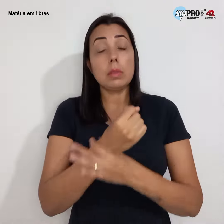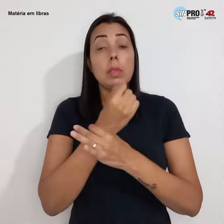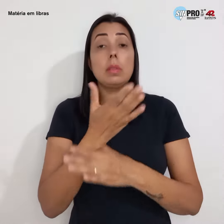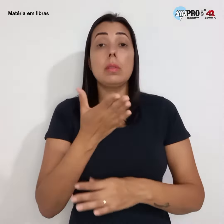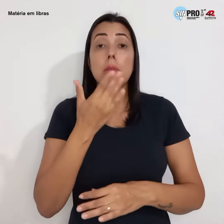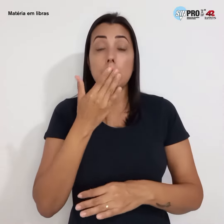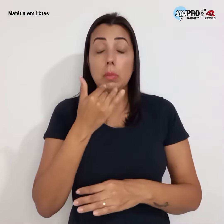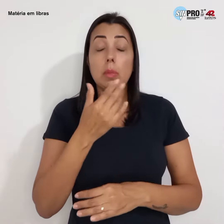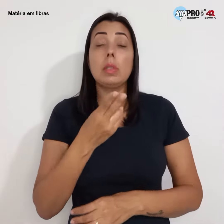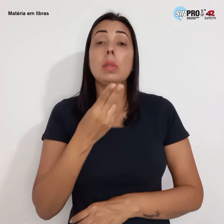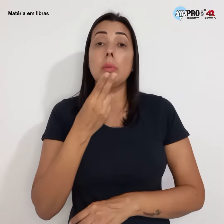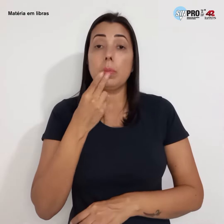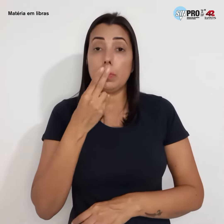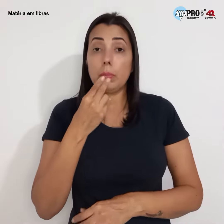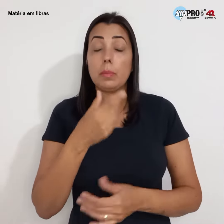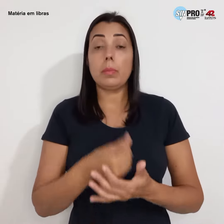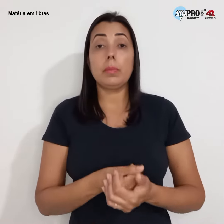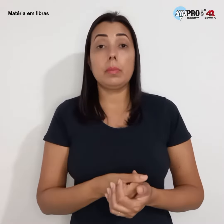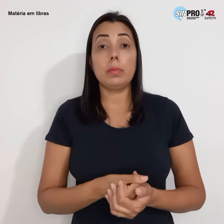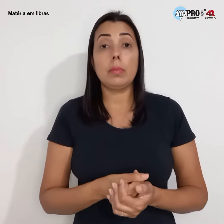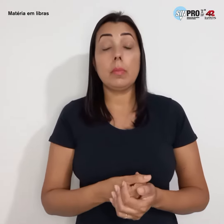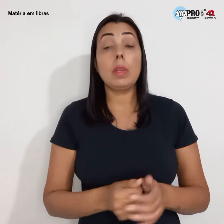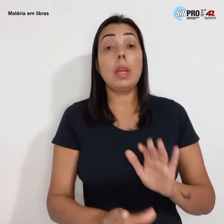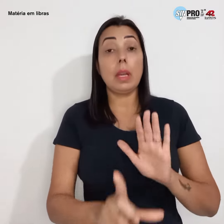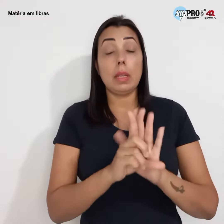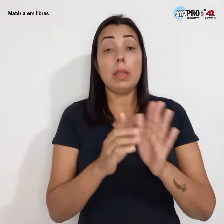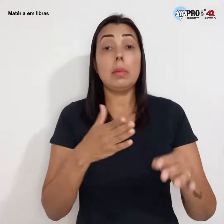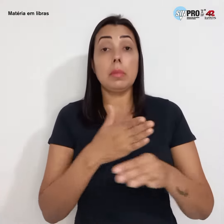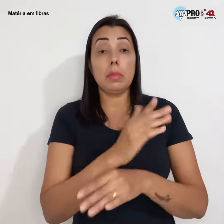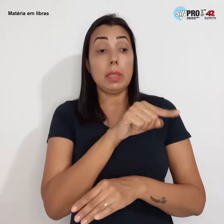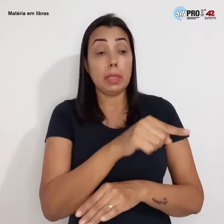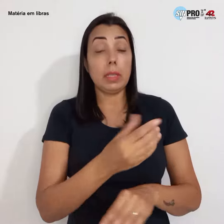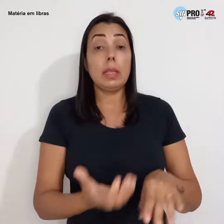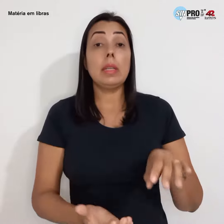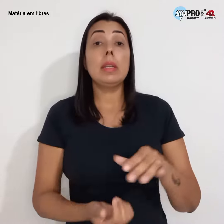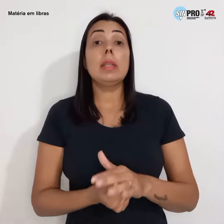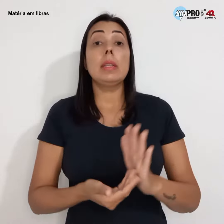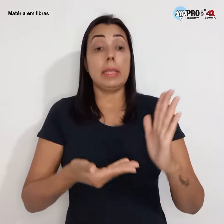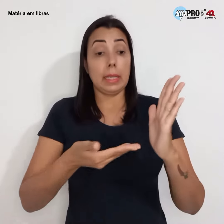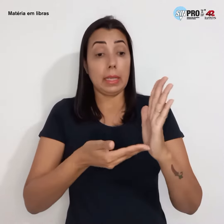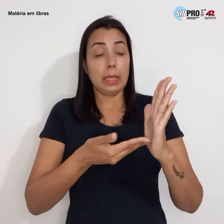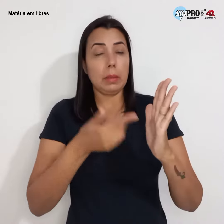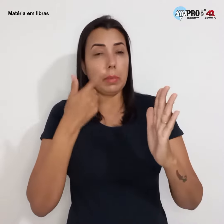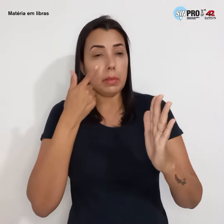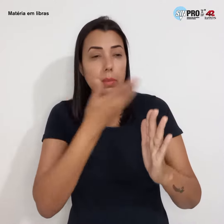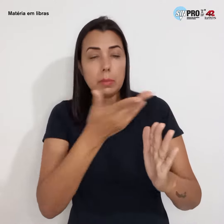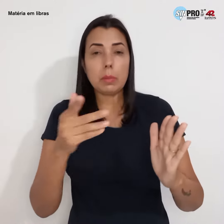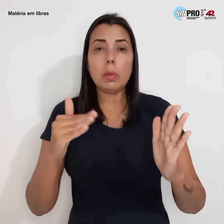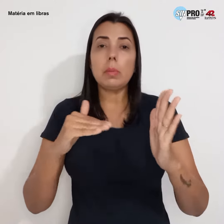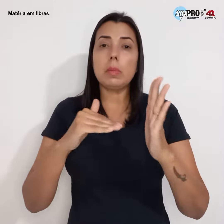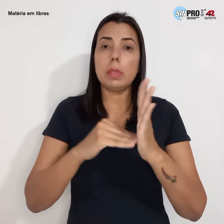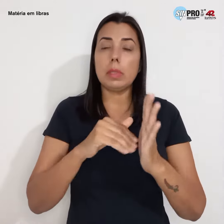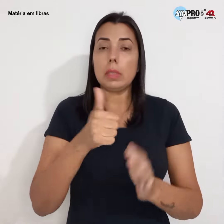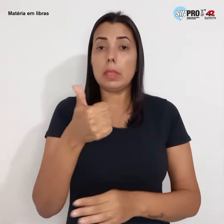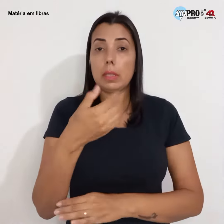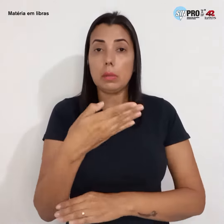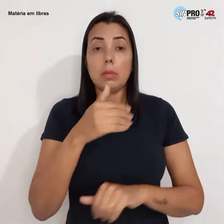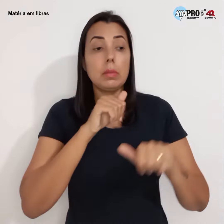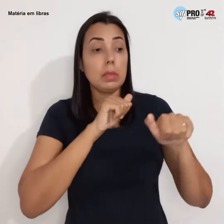Segurança Alimentar e Nutricional. A lei aprovada na Câmara e avalizada pelo Senado em 14 de